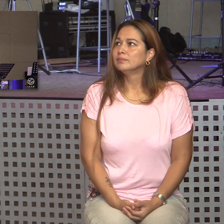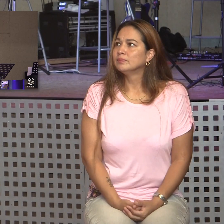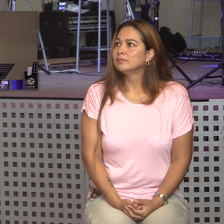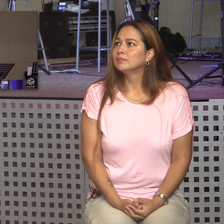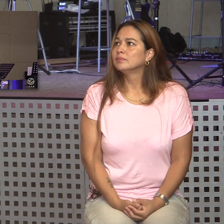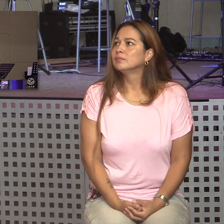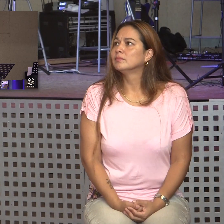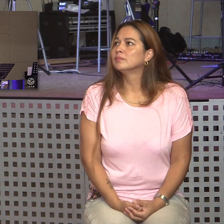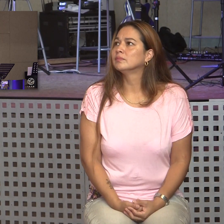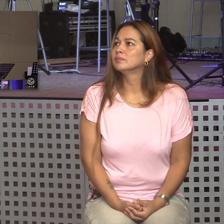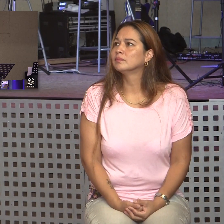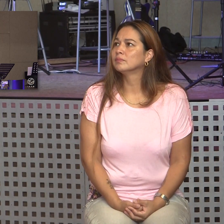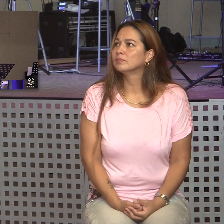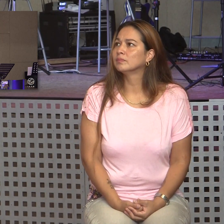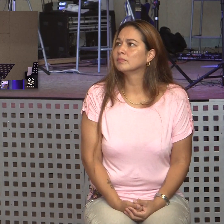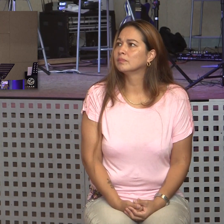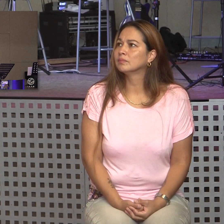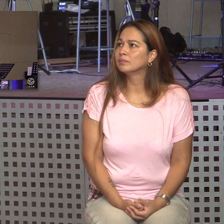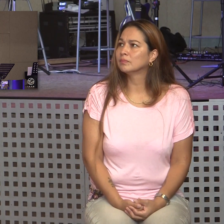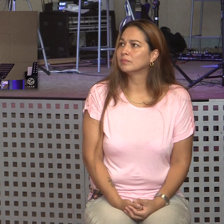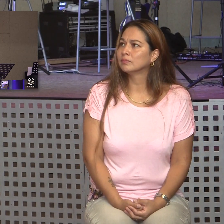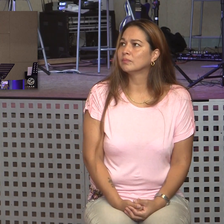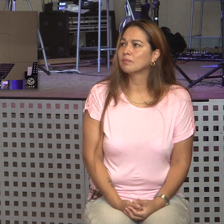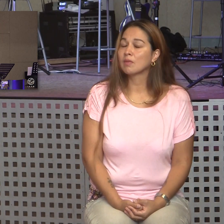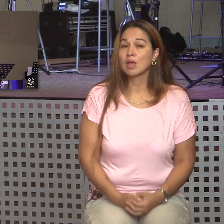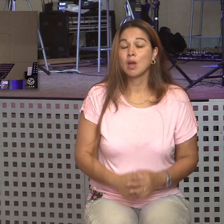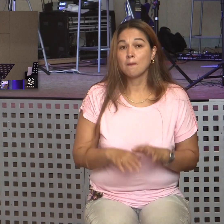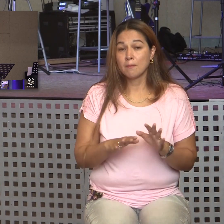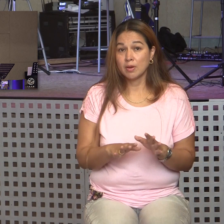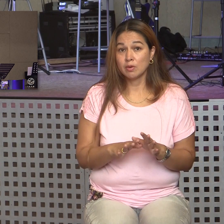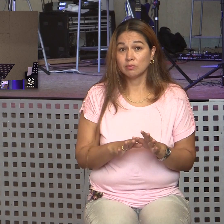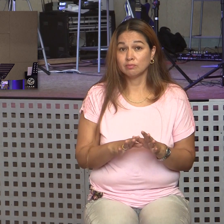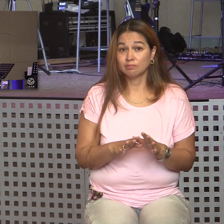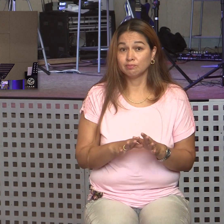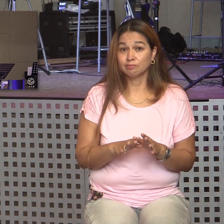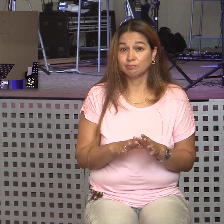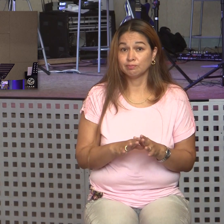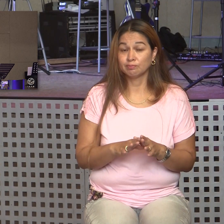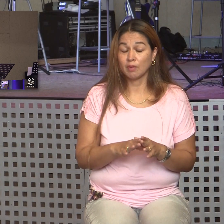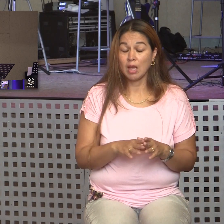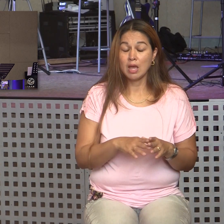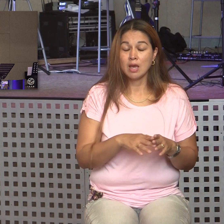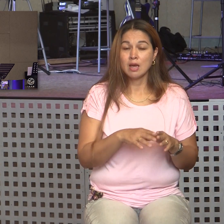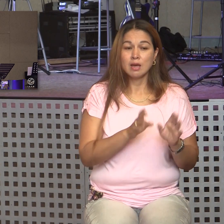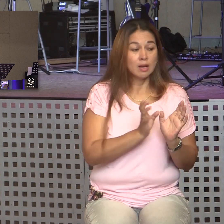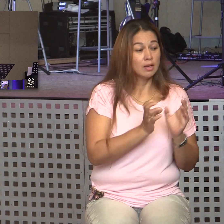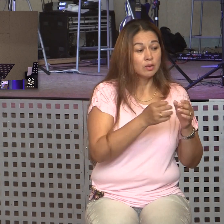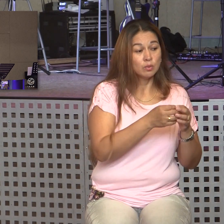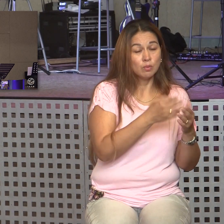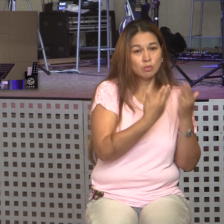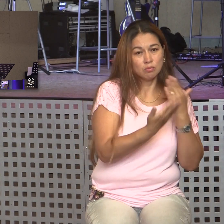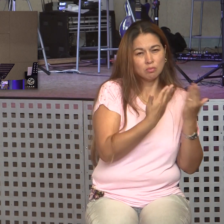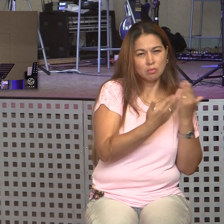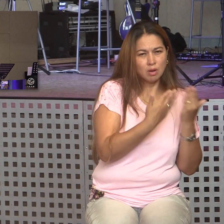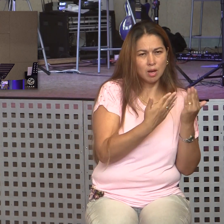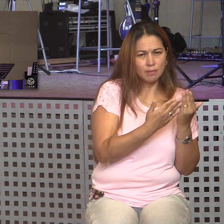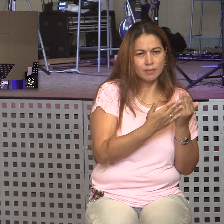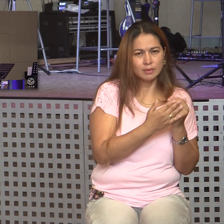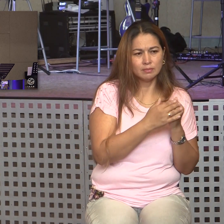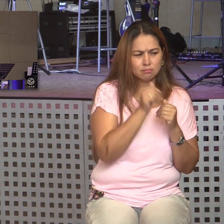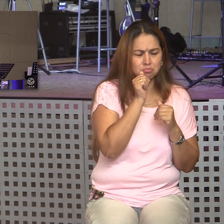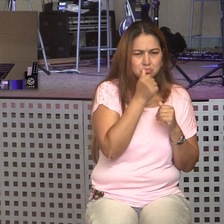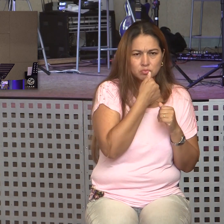se divulgue más entre el pueblo, ellos dialogan entre ellos y llegan a la conclusión de que no han hecho nada